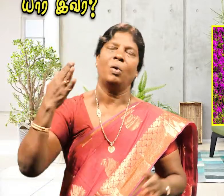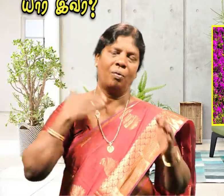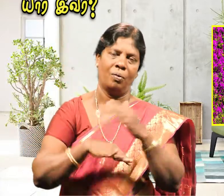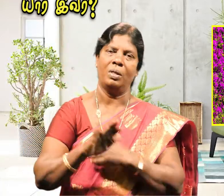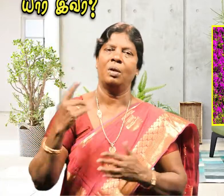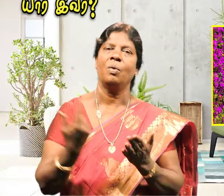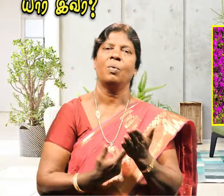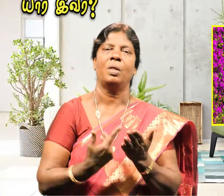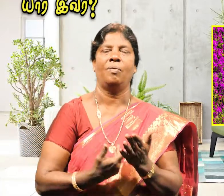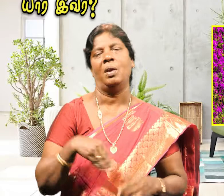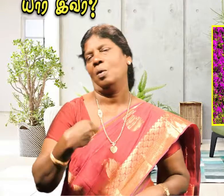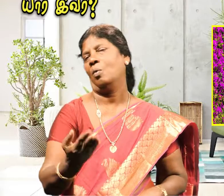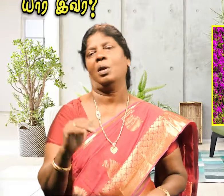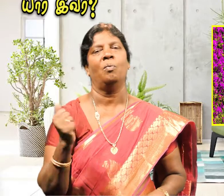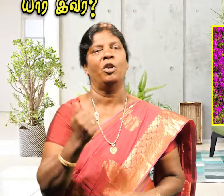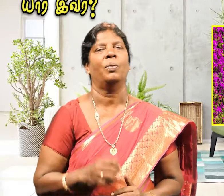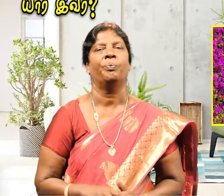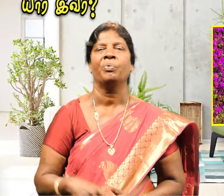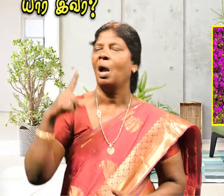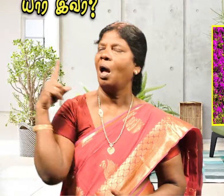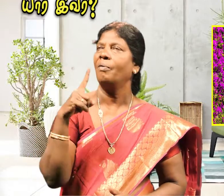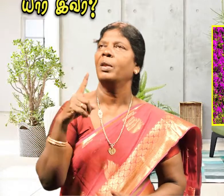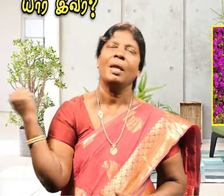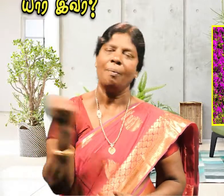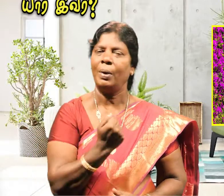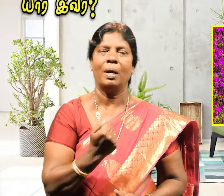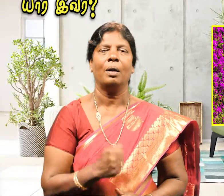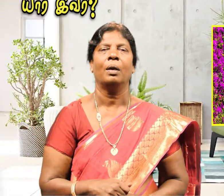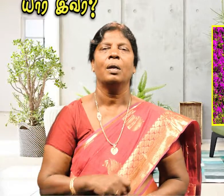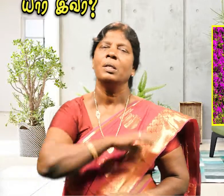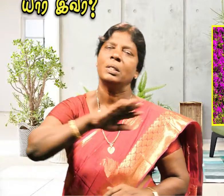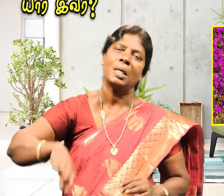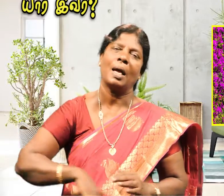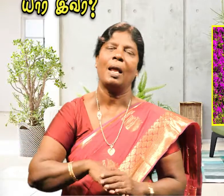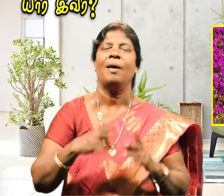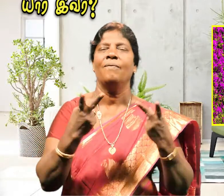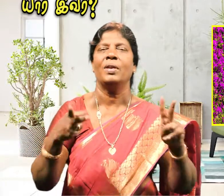ஒரு கடவுளாக நீங்கள் அவரை பார்க்க முடியும். அவர் எப்படிப்பட்ட கடவுள்?